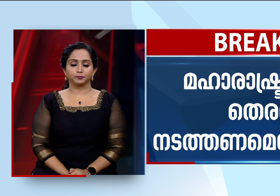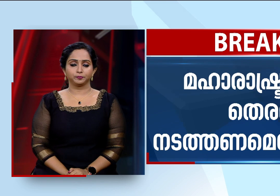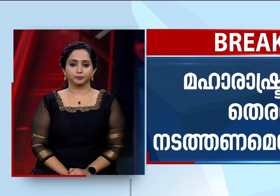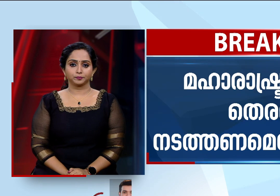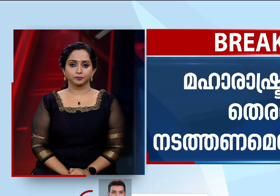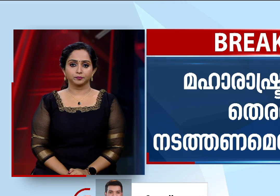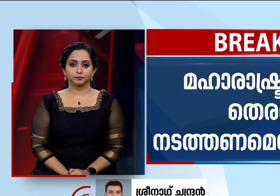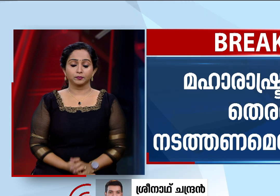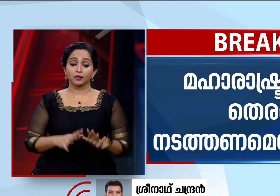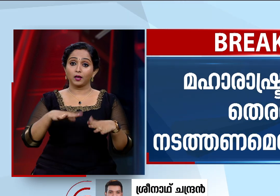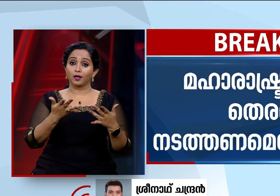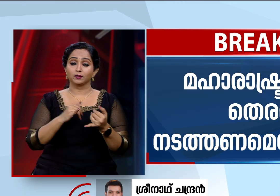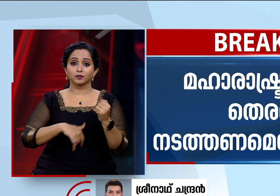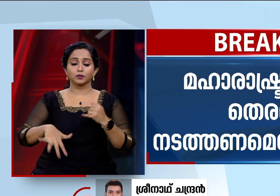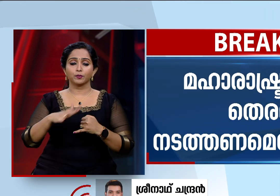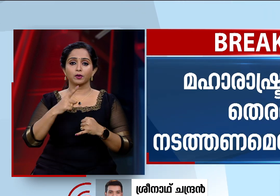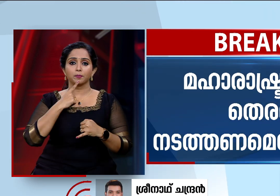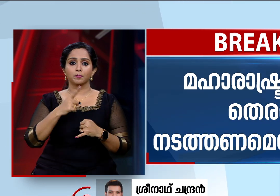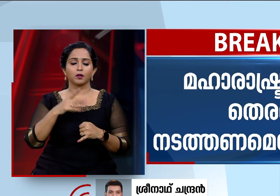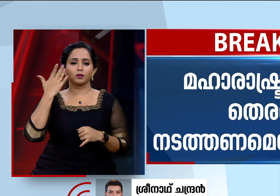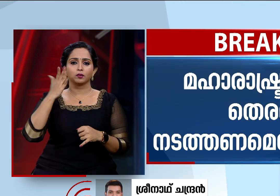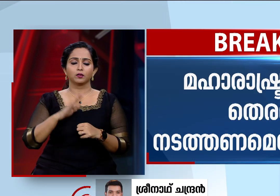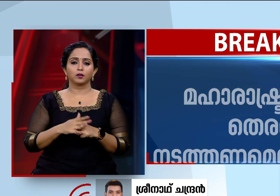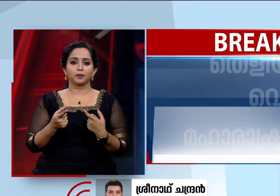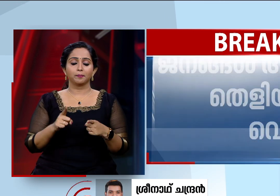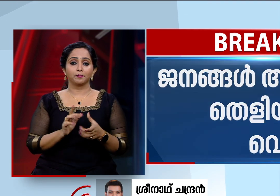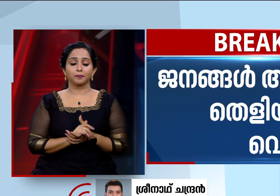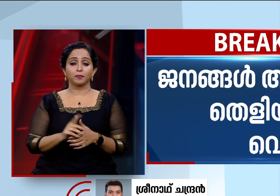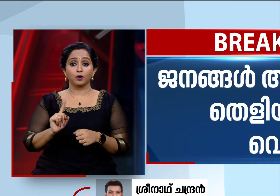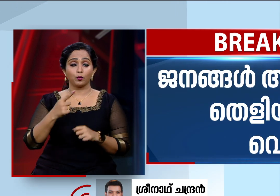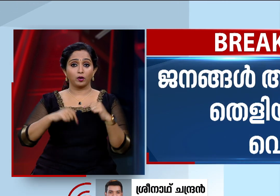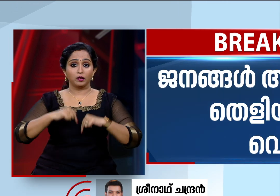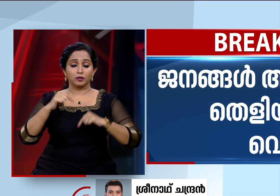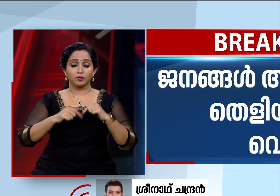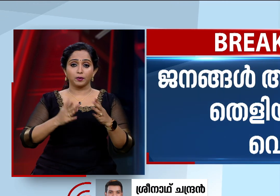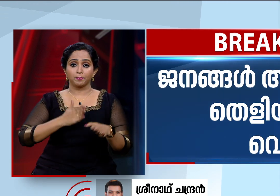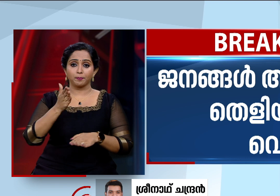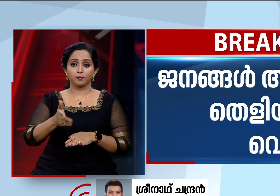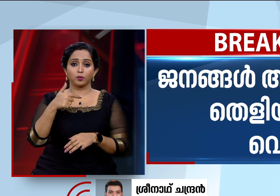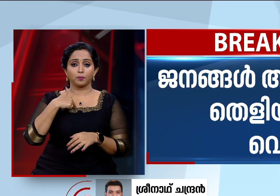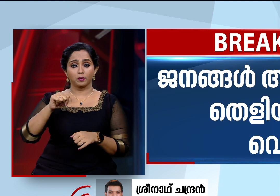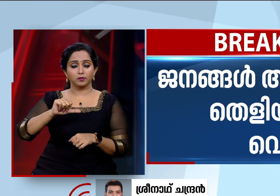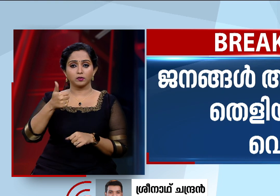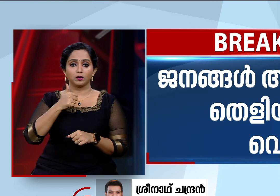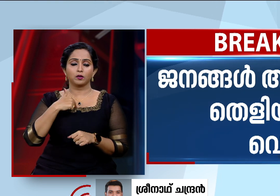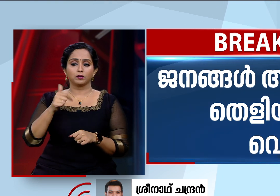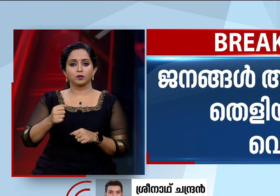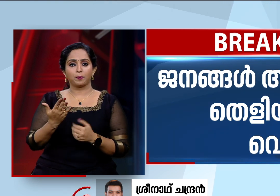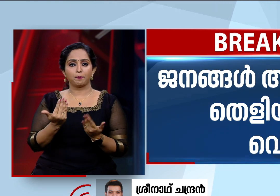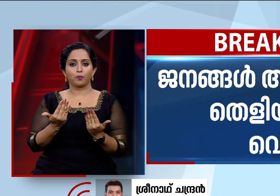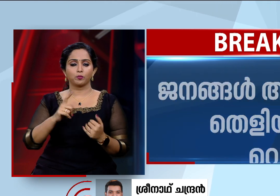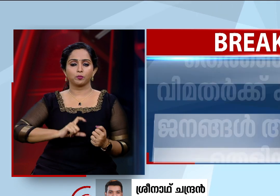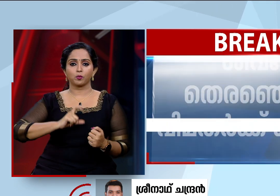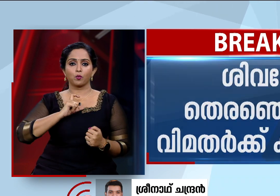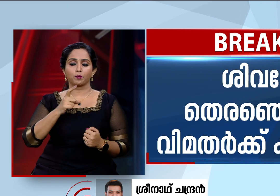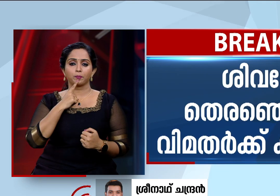അദ്ദേഹം ഏത് സാഹചര്യത്തിലാണ് ഇങ്ങനെ പറയുന്നത് എന്ന കാര്യം അറിയില്ല. പക്ഷേ ഒരു തെരഞ്ഞെടുപ്പിലേക്ക് പോയാൽ ഇപ്പോൾ ജയിച്ചു വരാൻ കഴിയുമെന്നൊരു ആത്മവിശ്വാസം അദ്ദേഹം